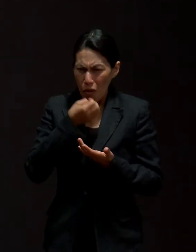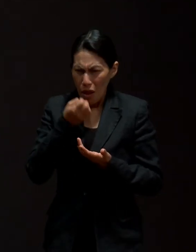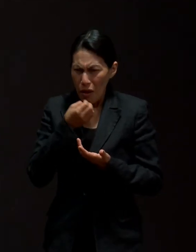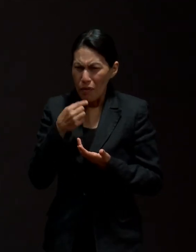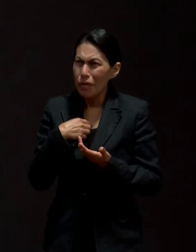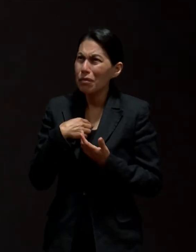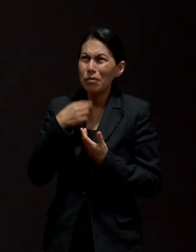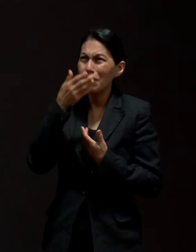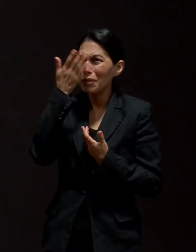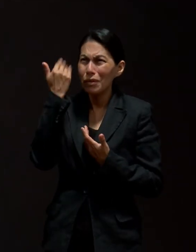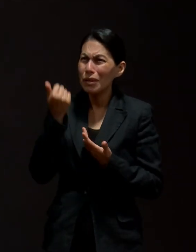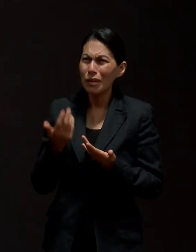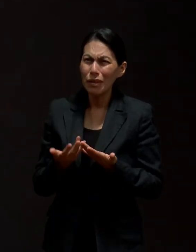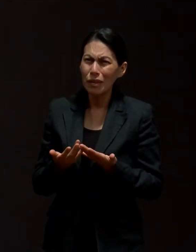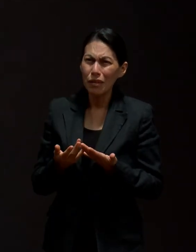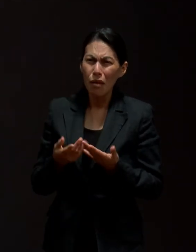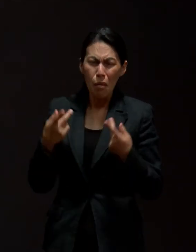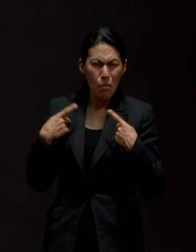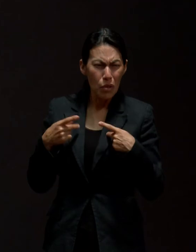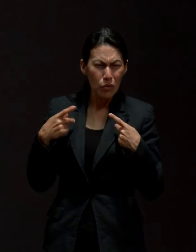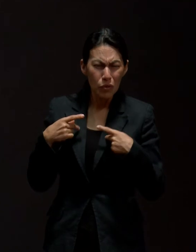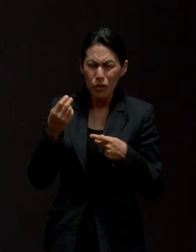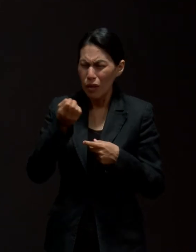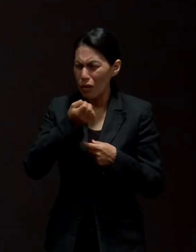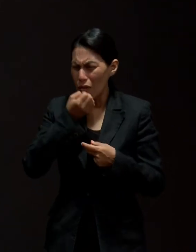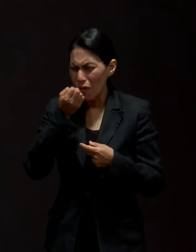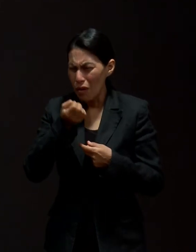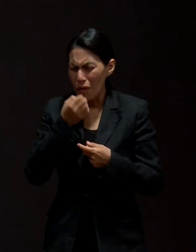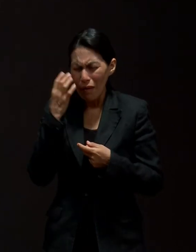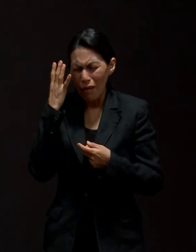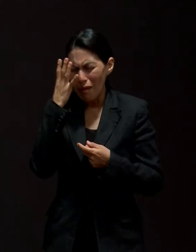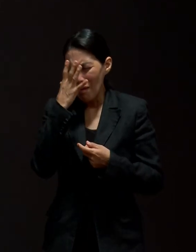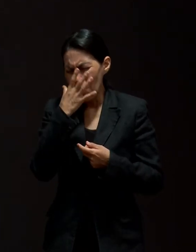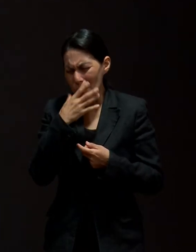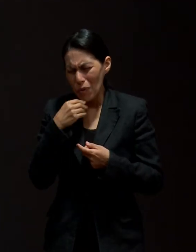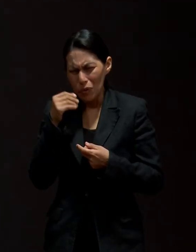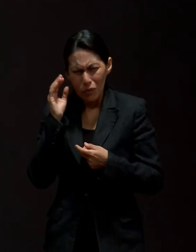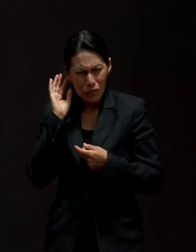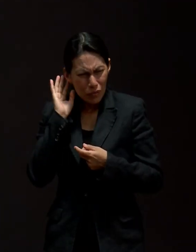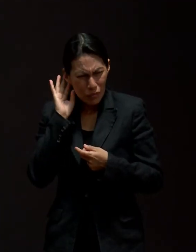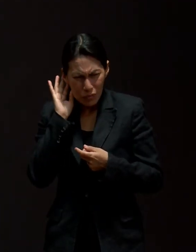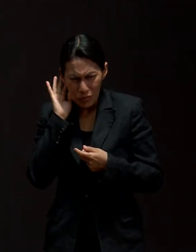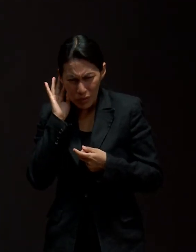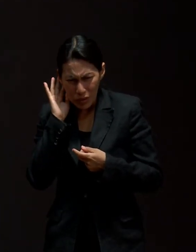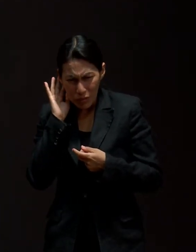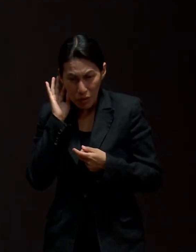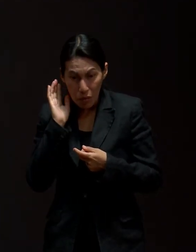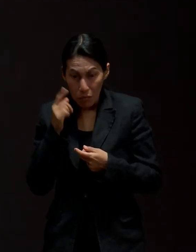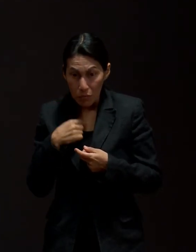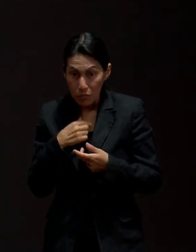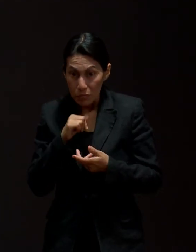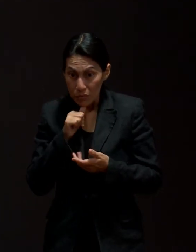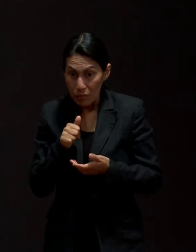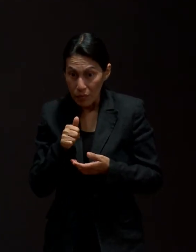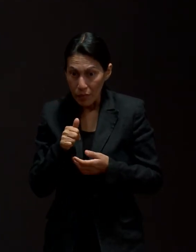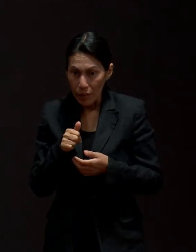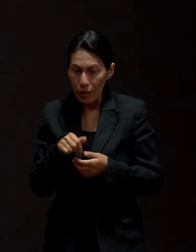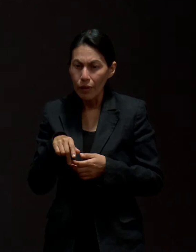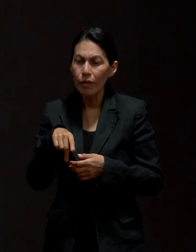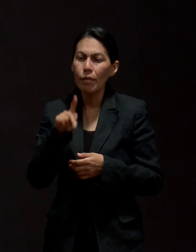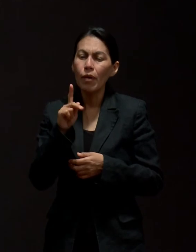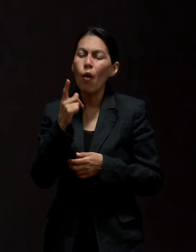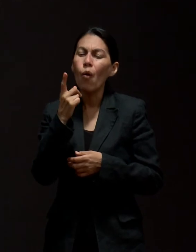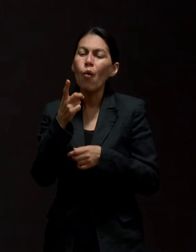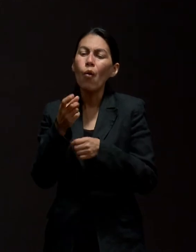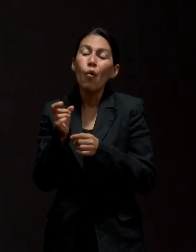decir. Yo decía, ay, Señor, yo no sé orar. Y oía a muchas personas que oraban tan lindo. Pero algo que a mí